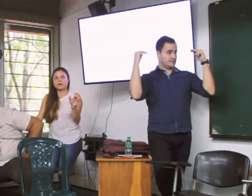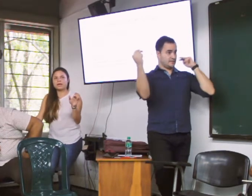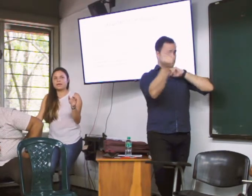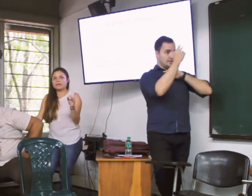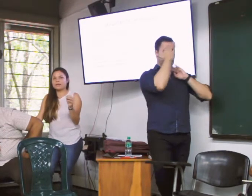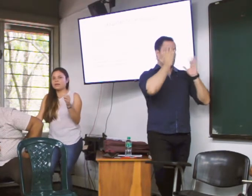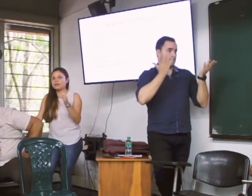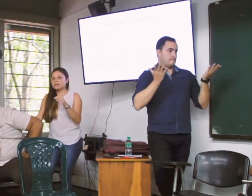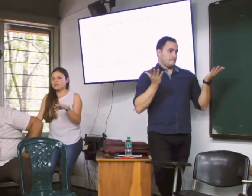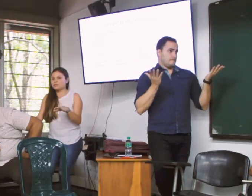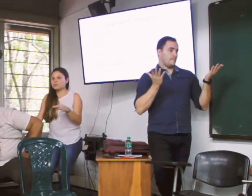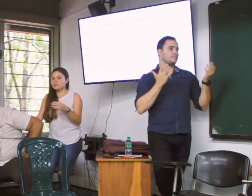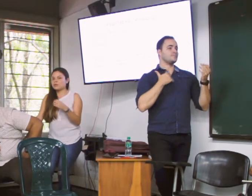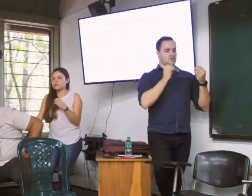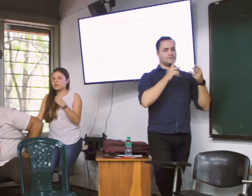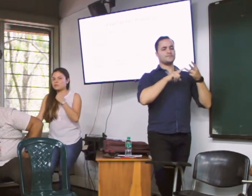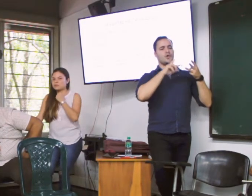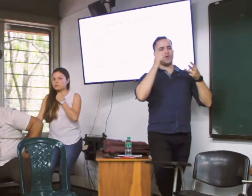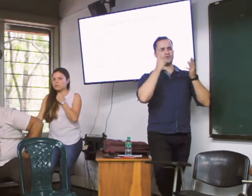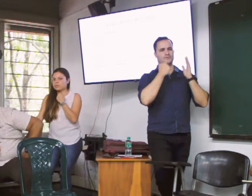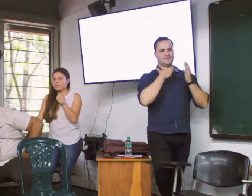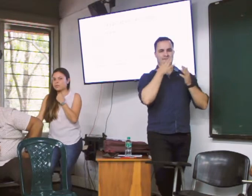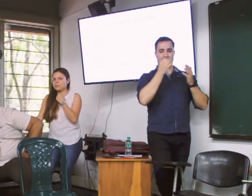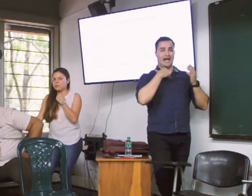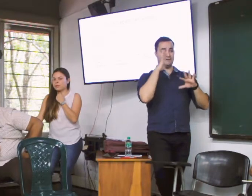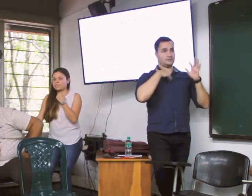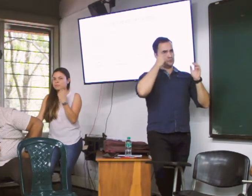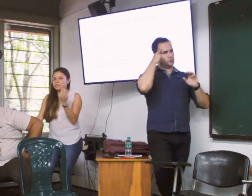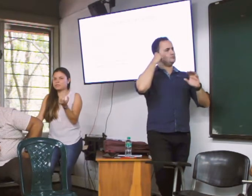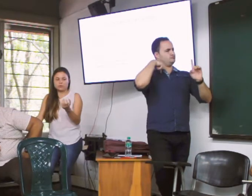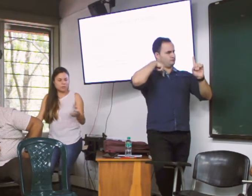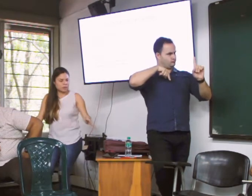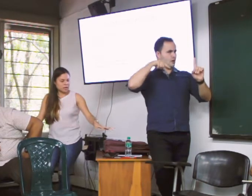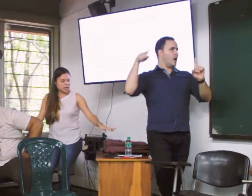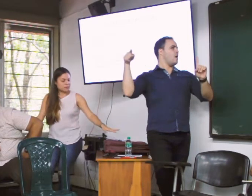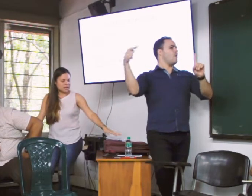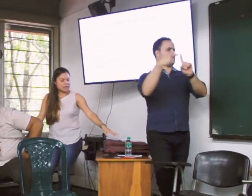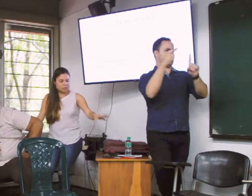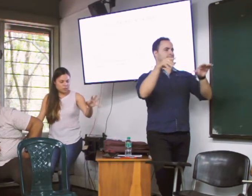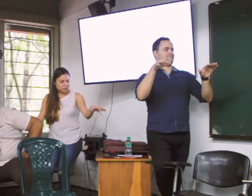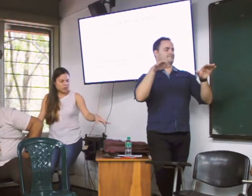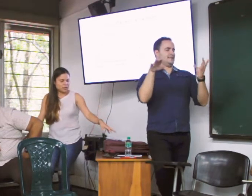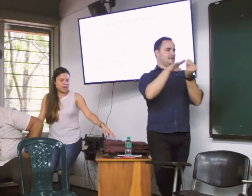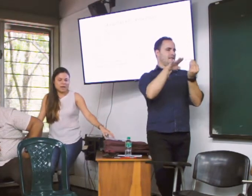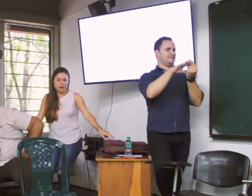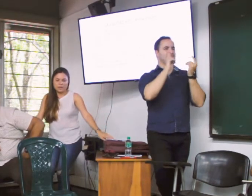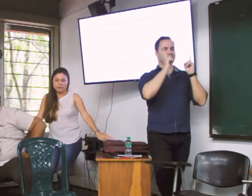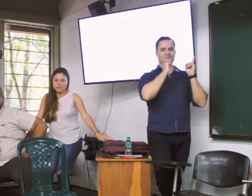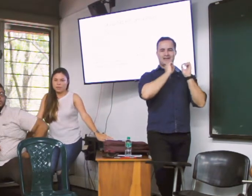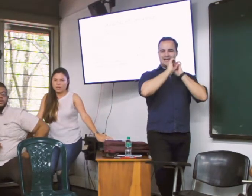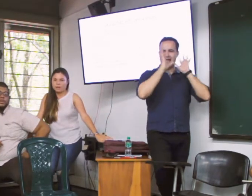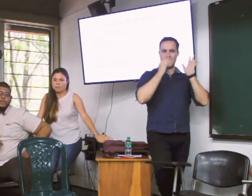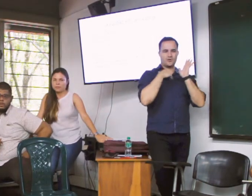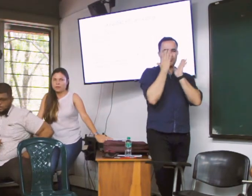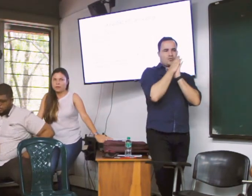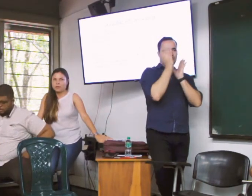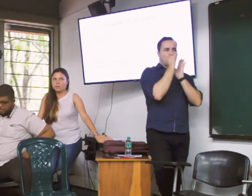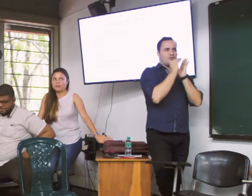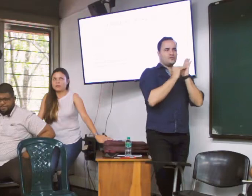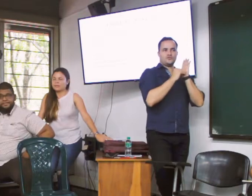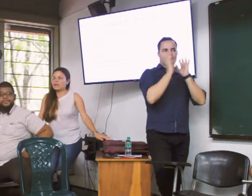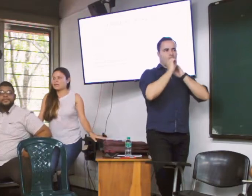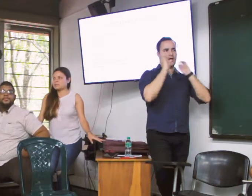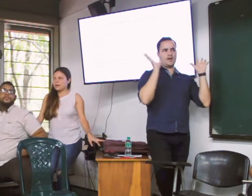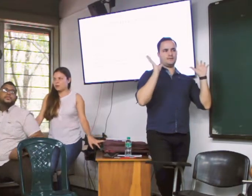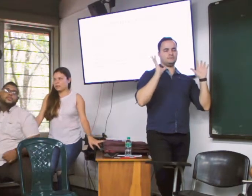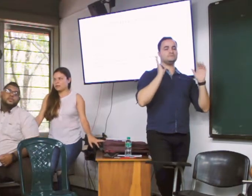algo por la equidad, siento yo que no tenemos un objetivo explícito. En el documento ahora que hablaban de una